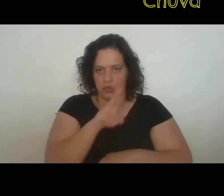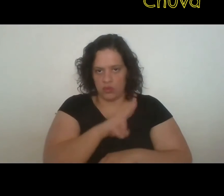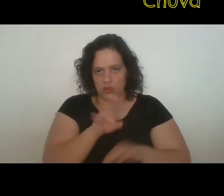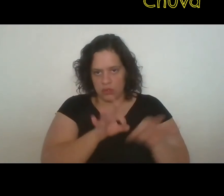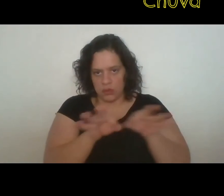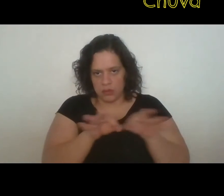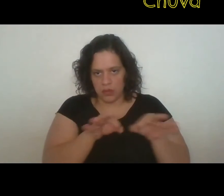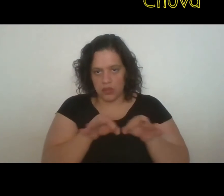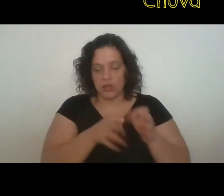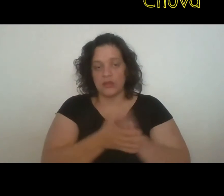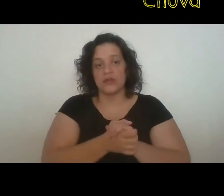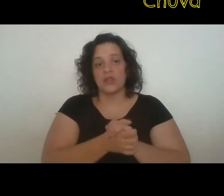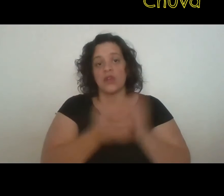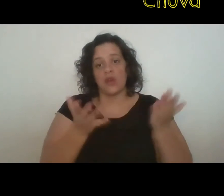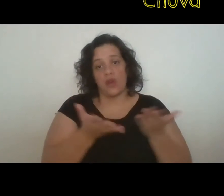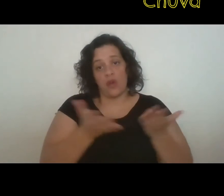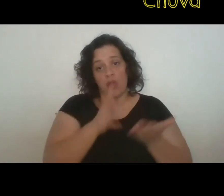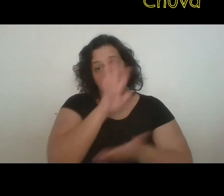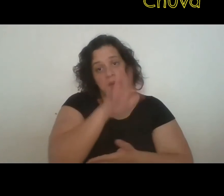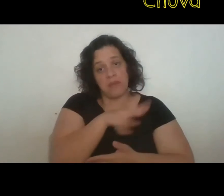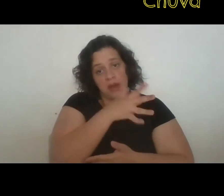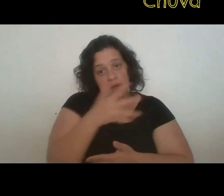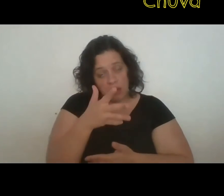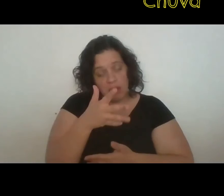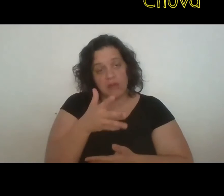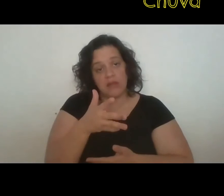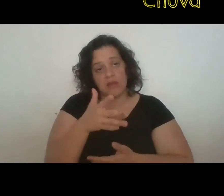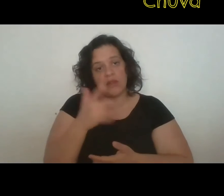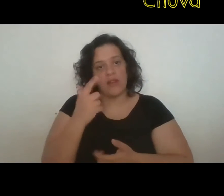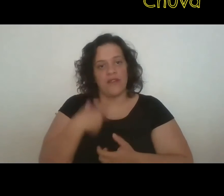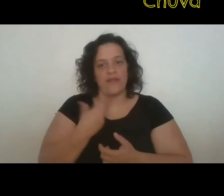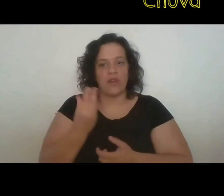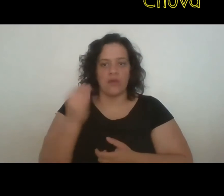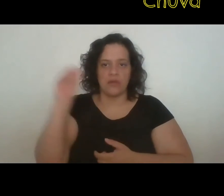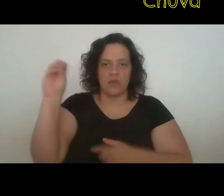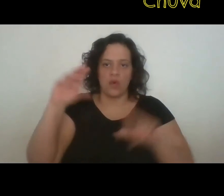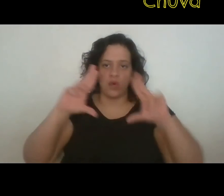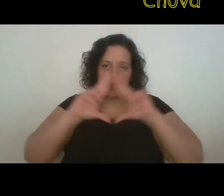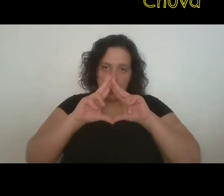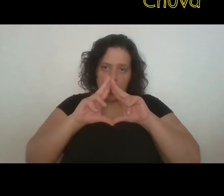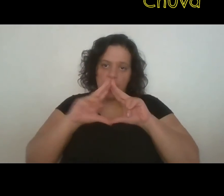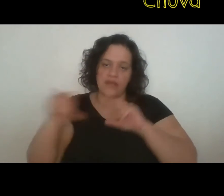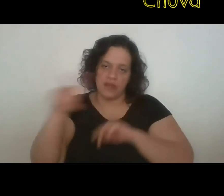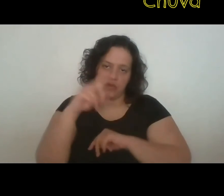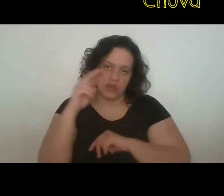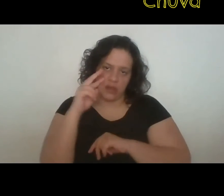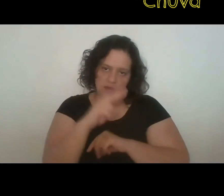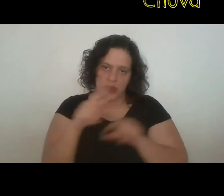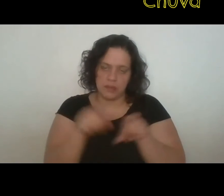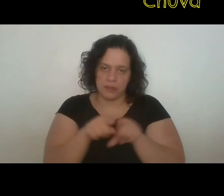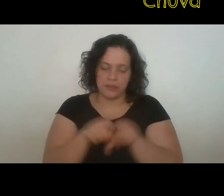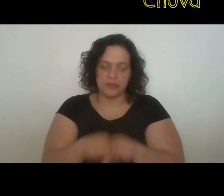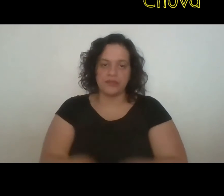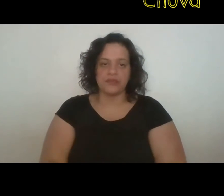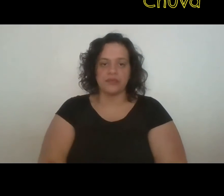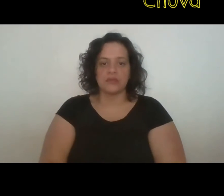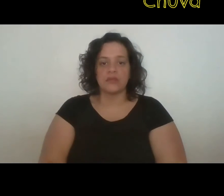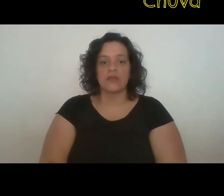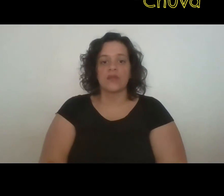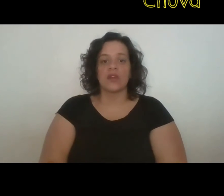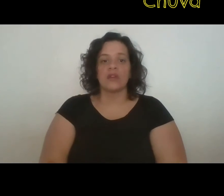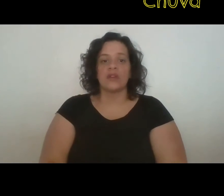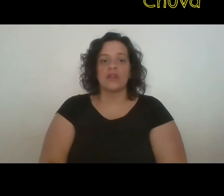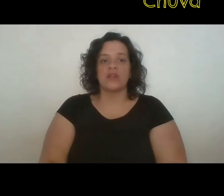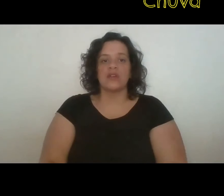é uma planilha, a gente coloca lá no Drive, vocês têm essa outra referência, tá bom? Retenção de água no Largo da